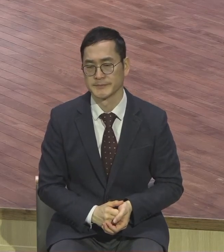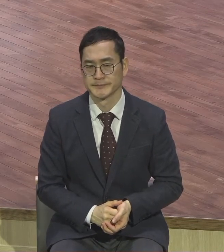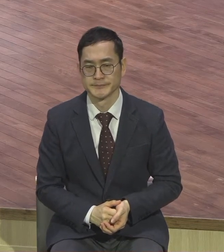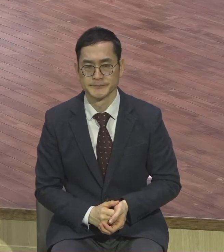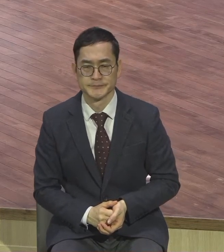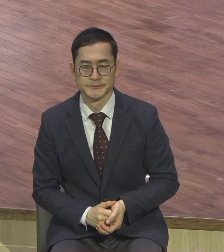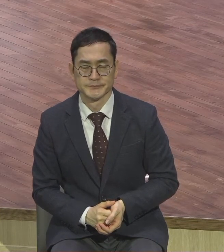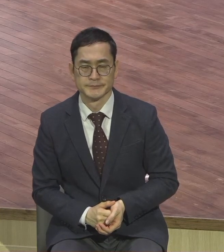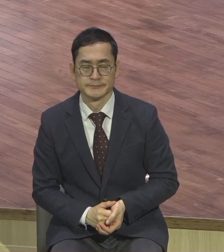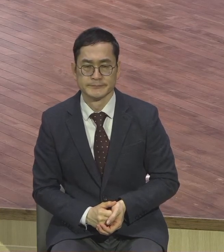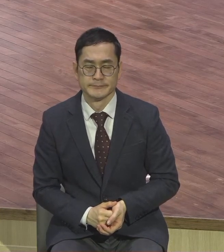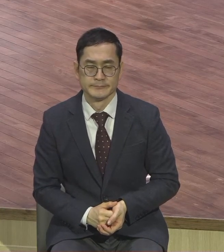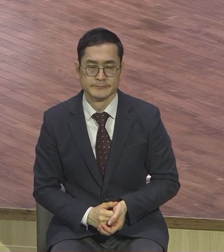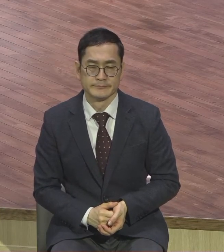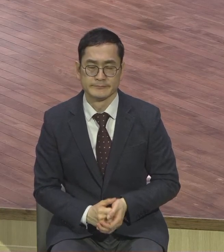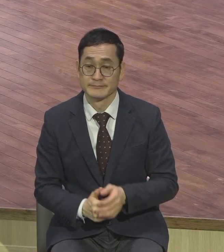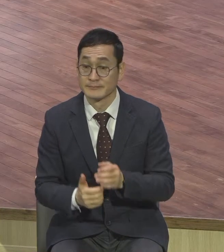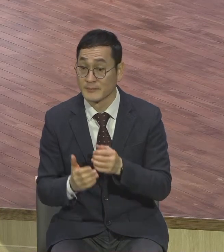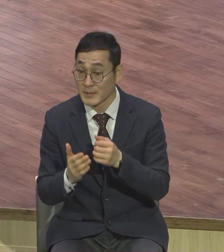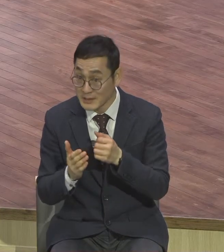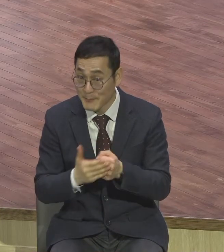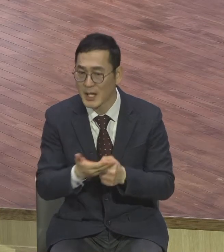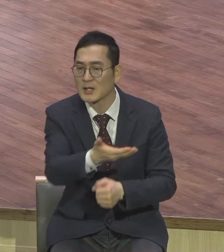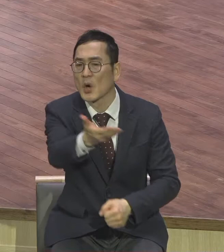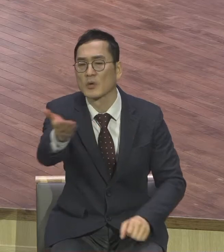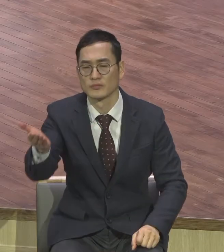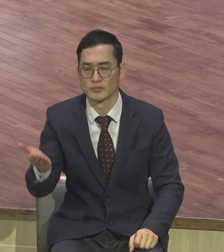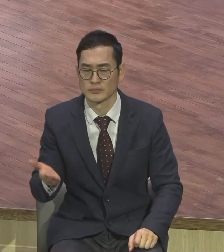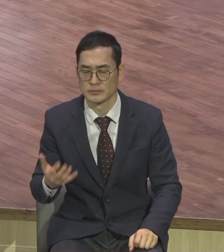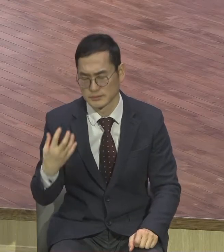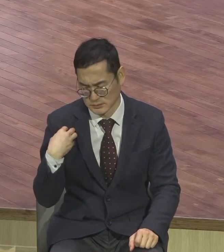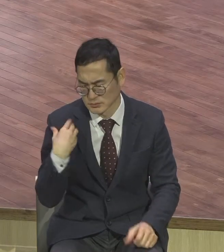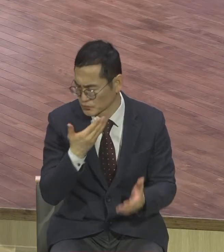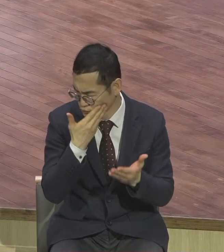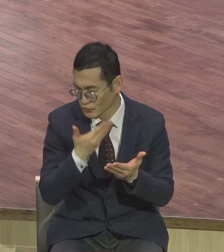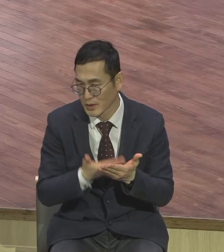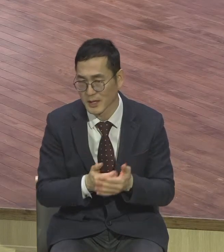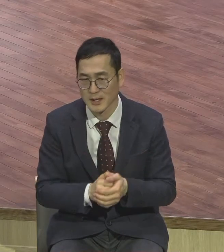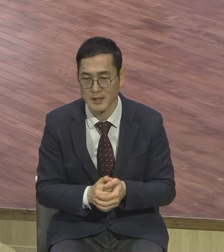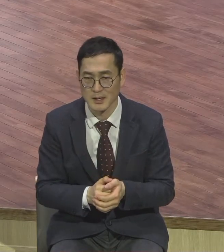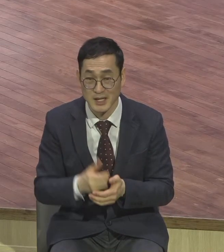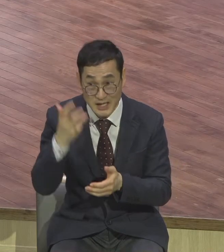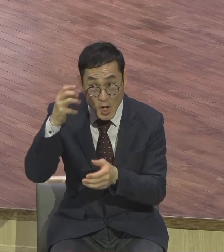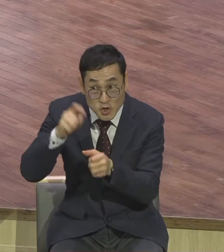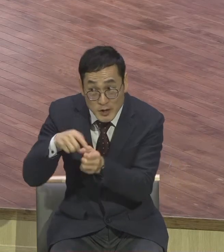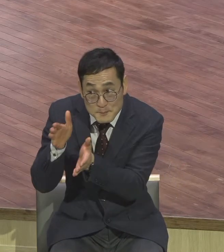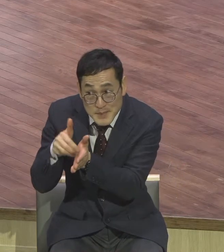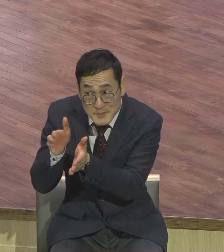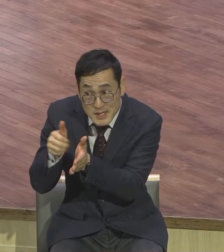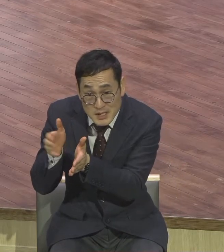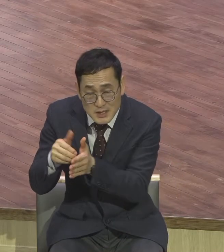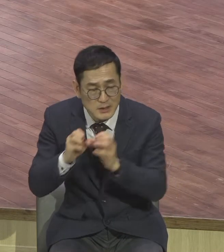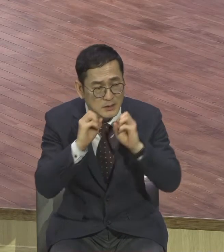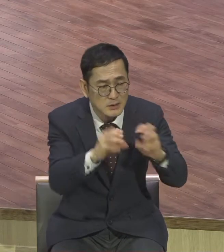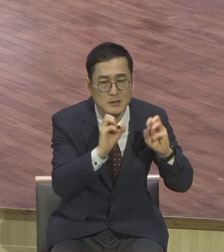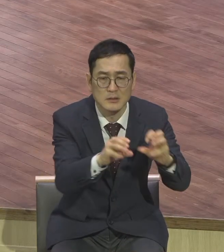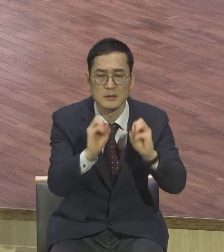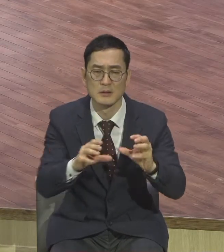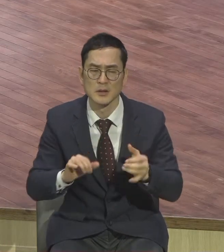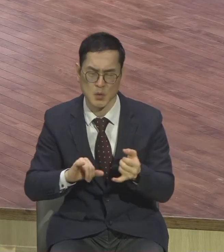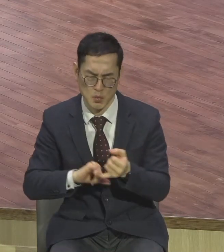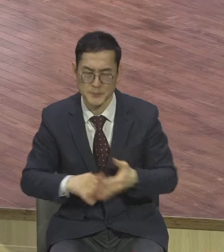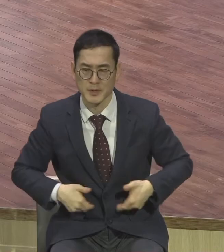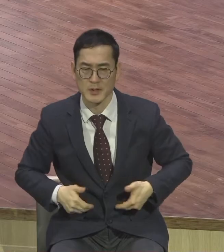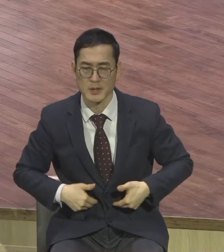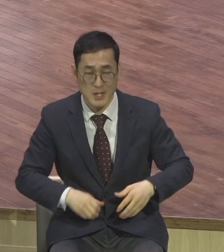그래서 여러분이 중요합니다. 여러분이 중요하다. 영적 비밀하는 여러분이 중요하다. 여러분이 가진 보금은 사람